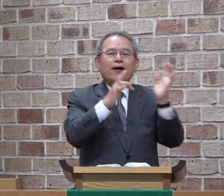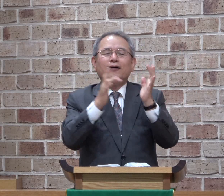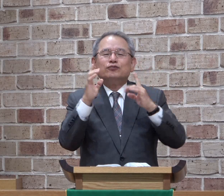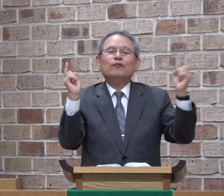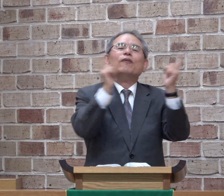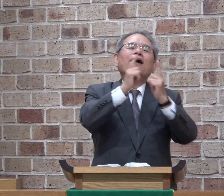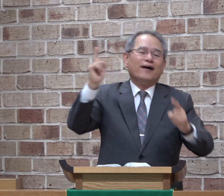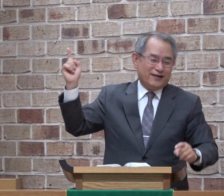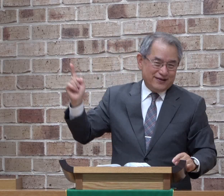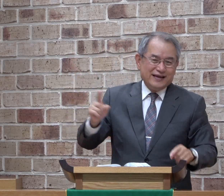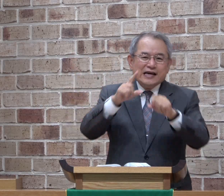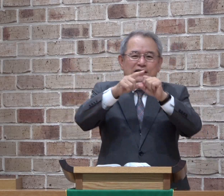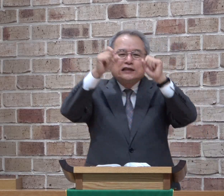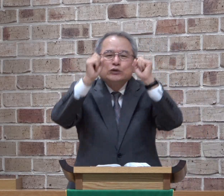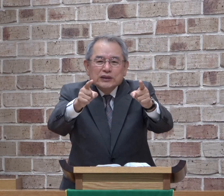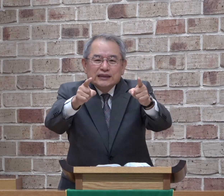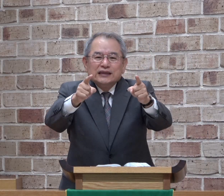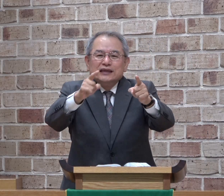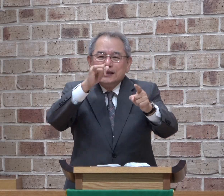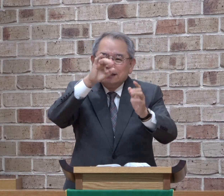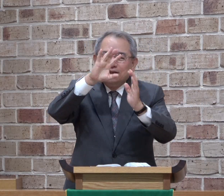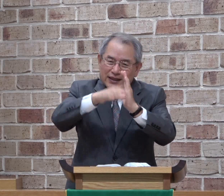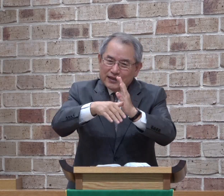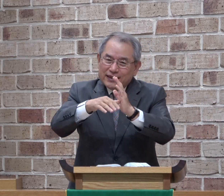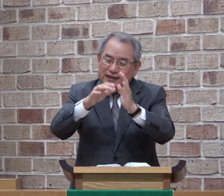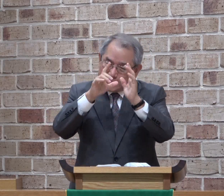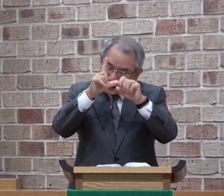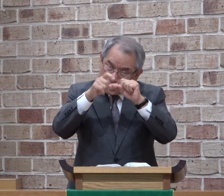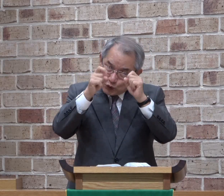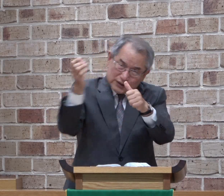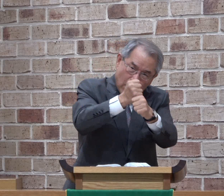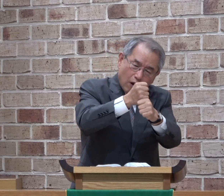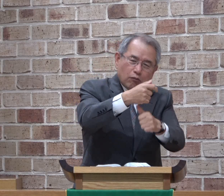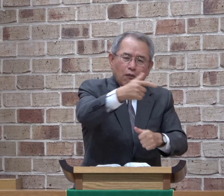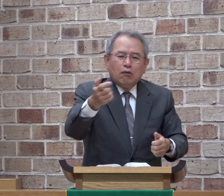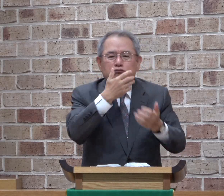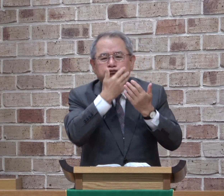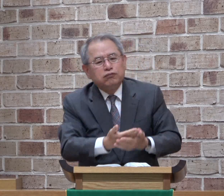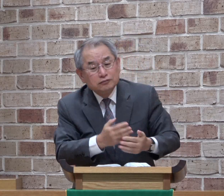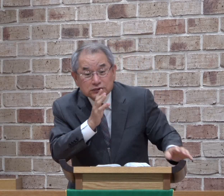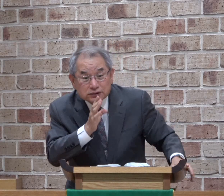여인입니다. 이 기회가 있을 때 이 기회를 잡는 것이 너무나 중요합니다.